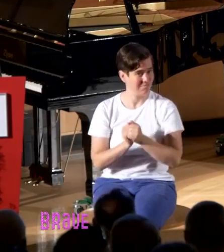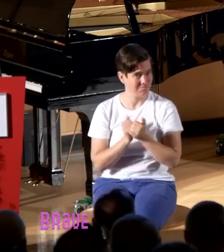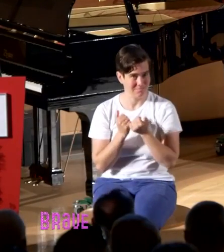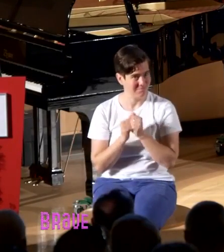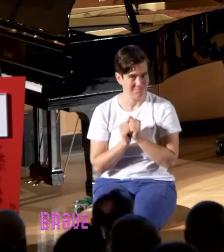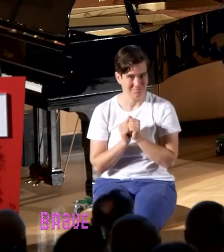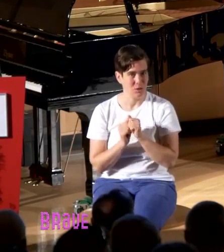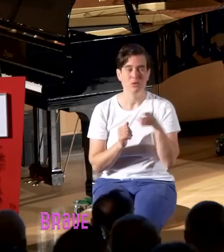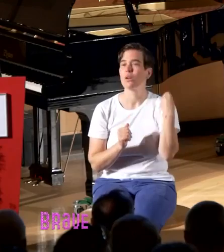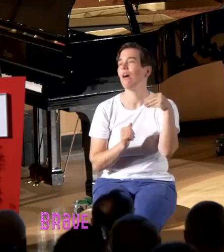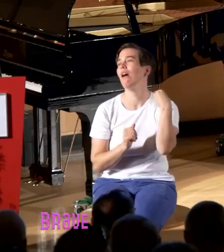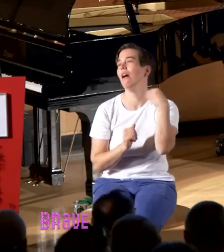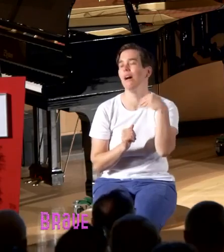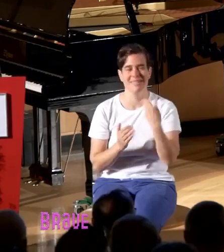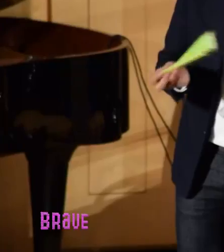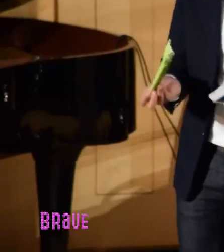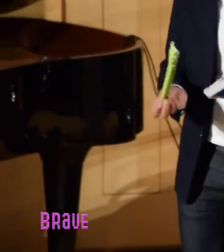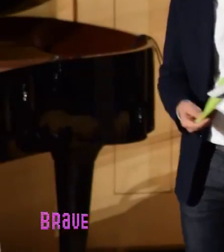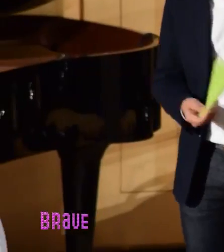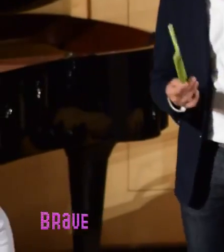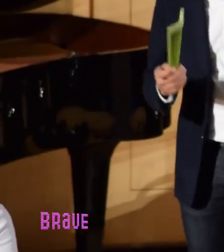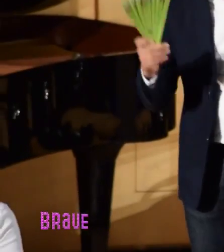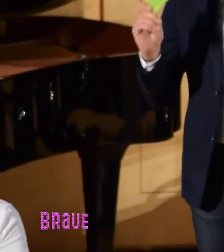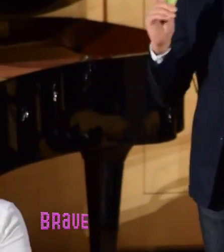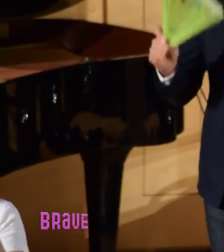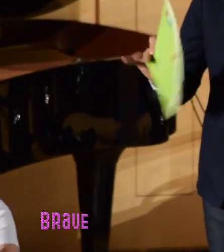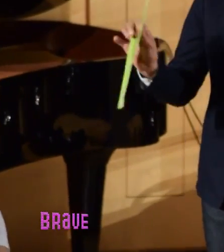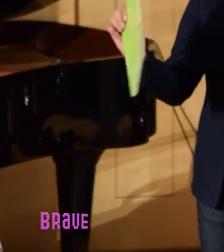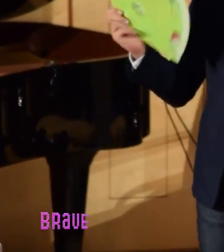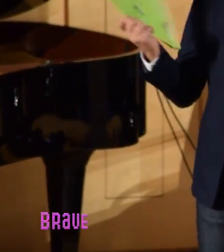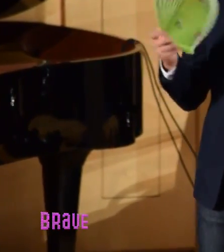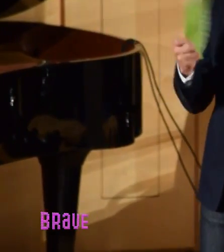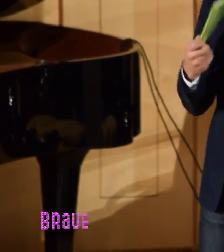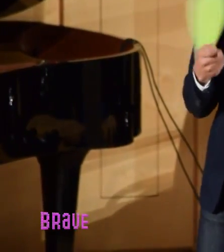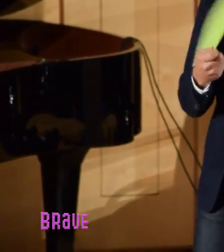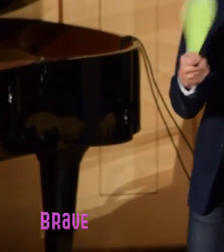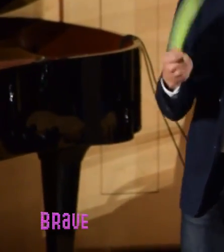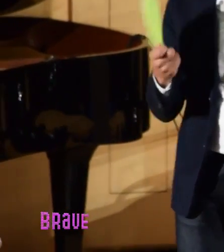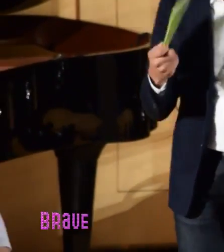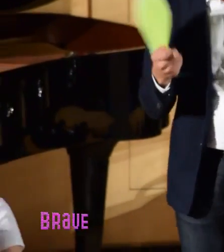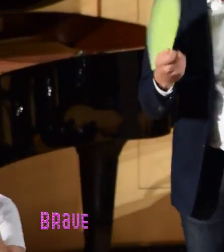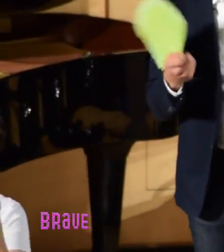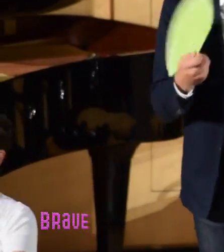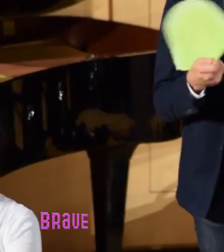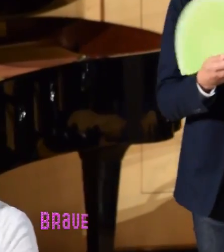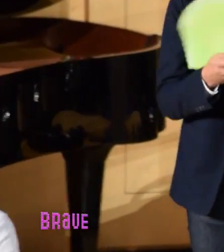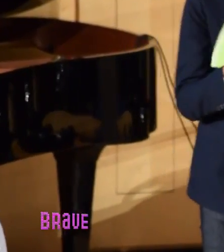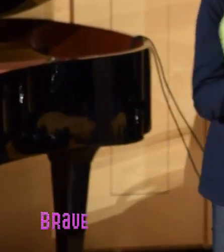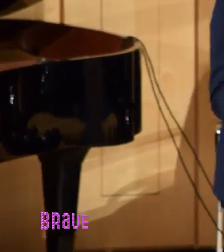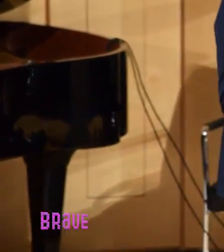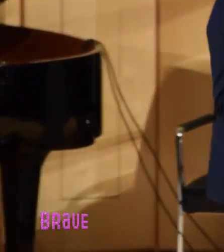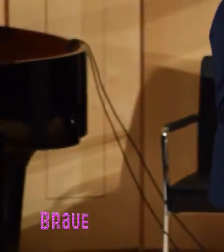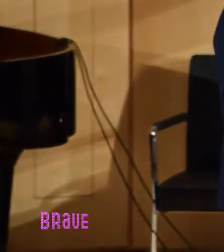überall wedeln und ich möchte deswegen als allererstes Michelle Meyer danken, die mir diesen Fächer zur Verfügung gestellt hat.